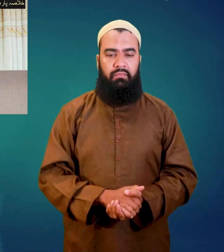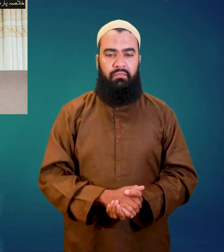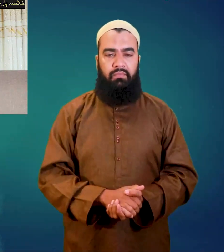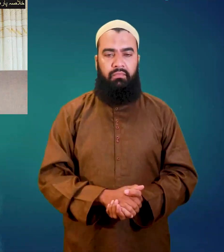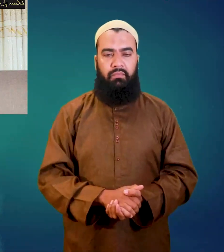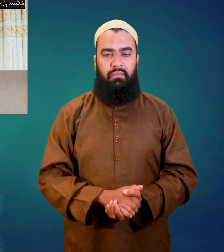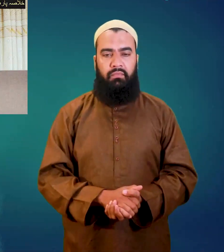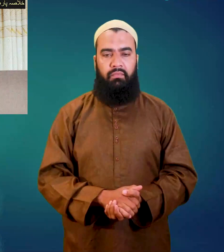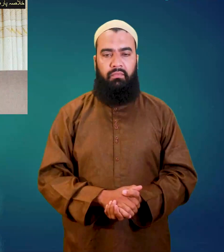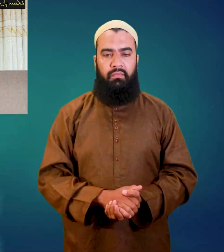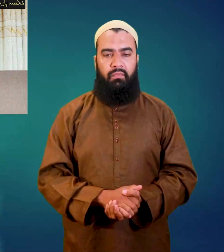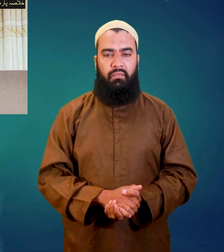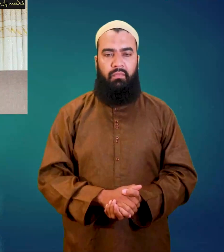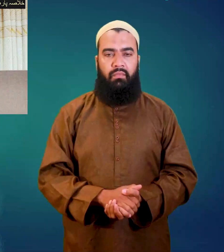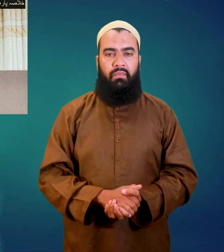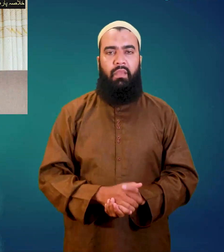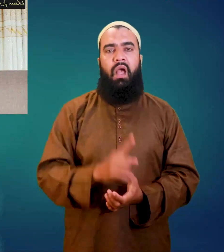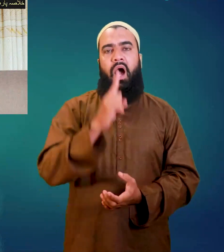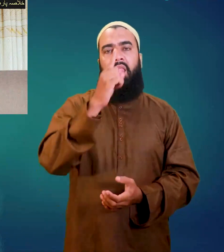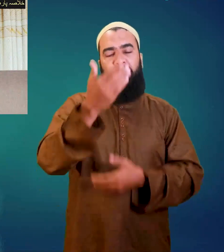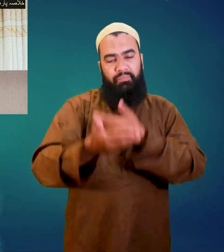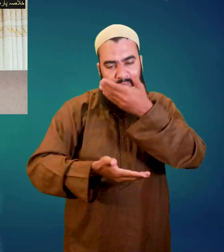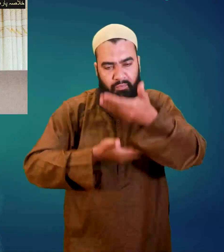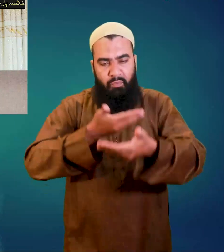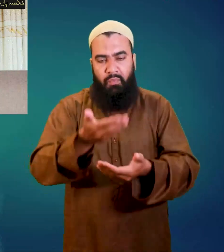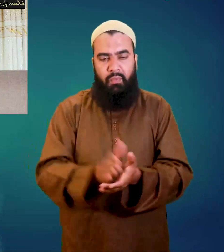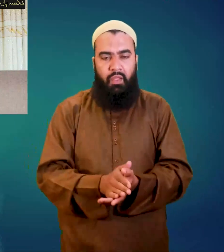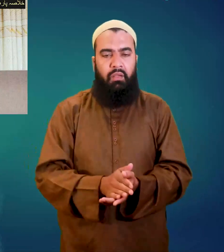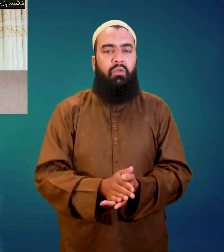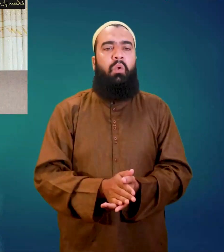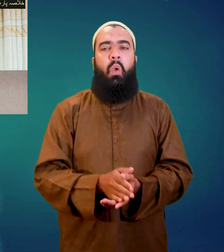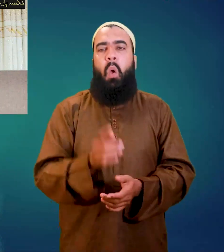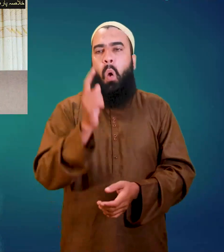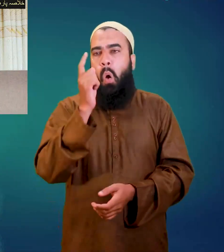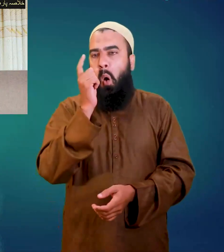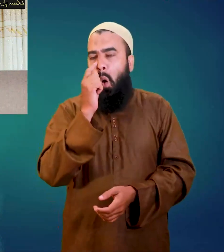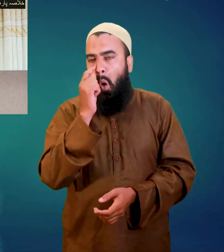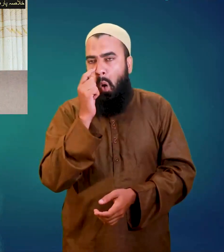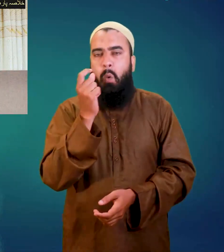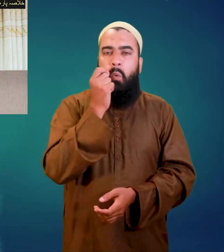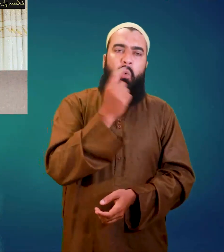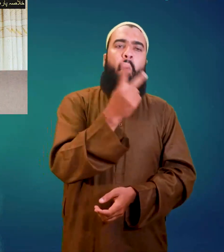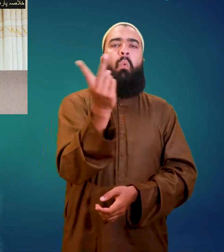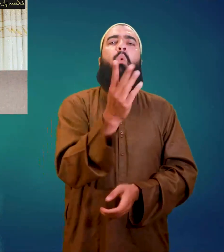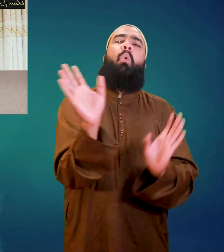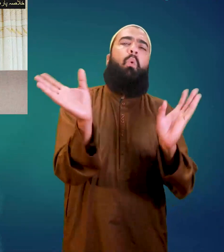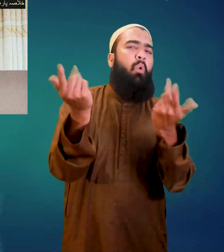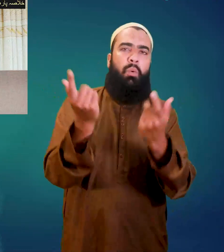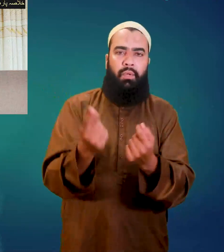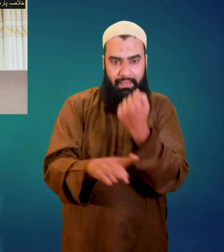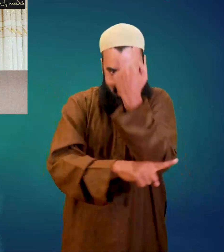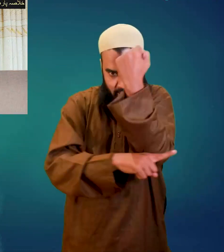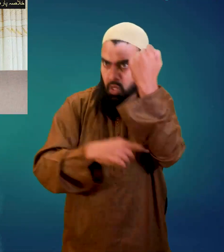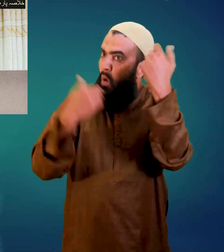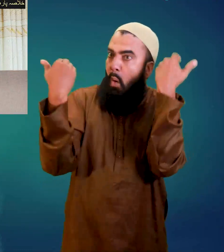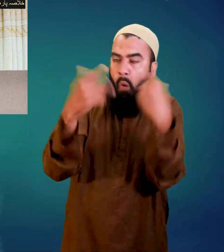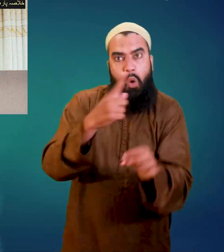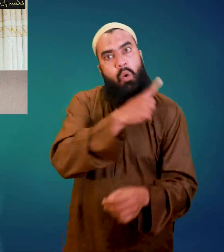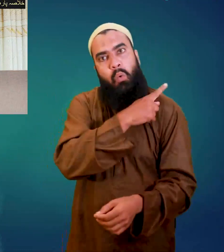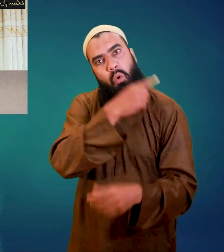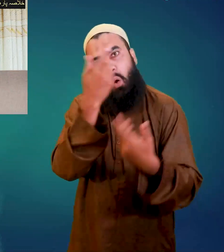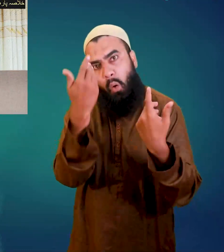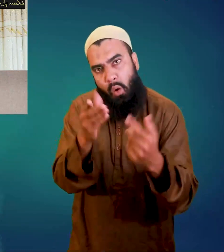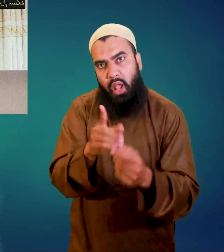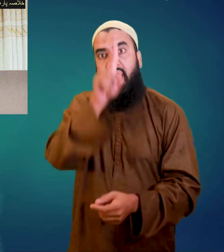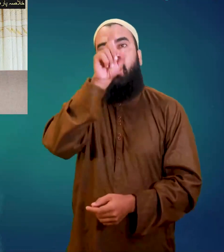زانیہ اور زانی کی سزا کا قانون بیان کیا گیا اس آیت مبارکہ میں۔ قرآن مجید نے 4 جرائم